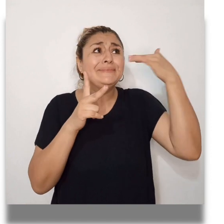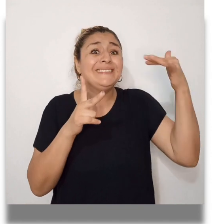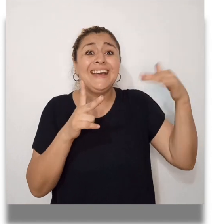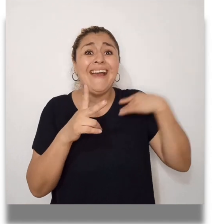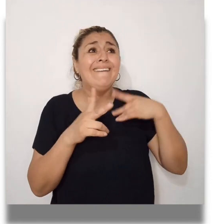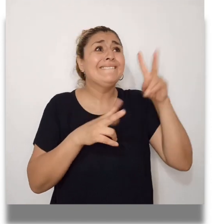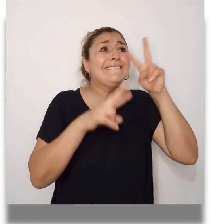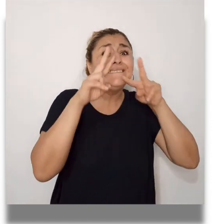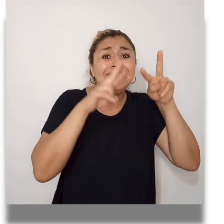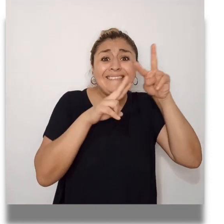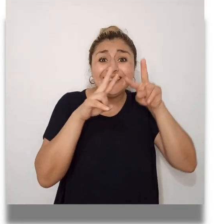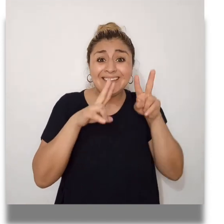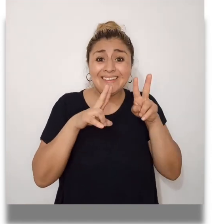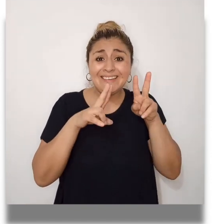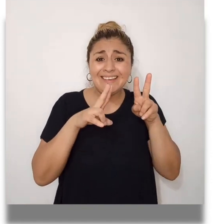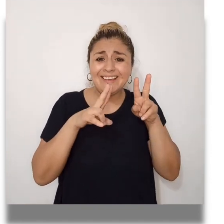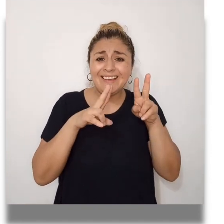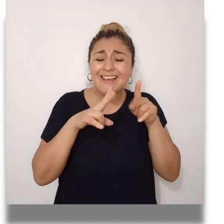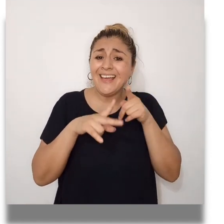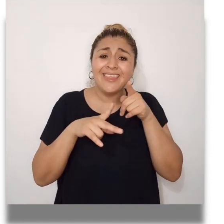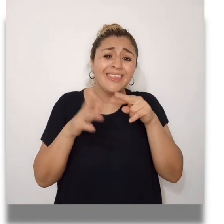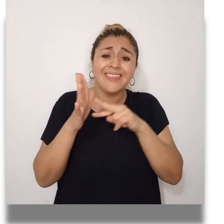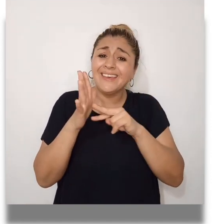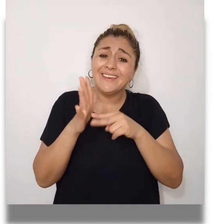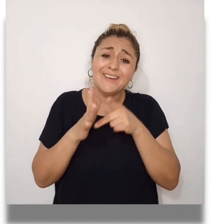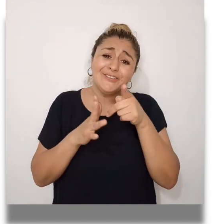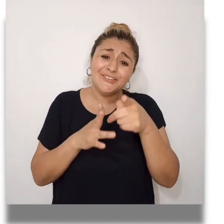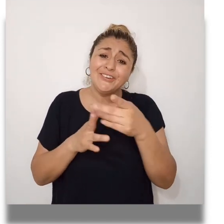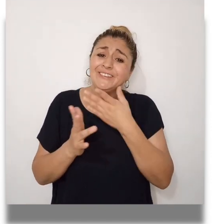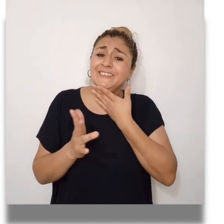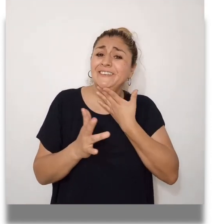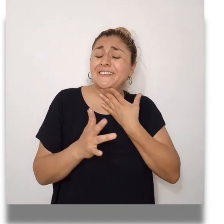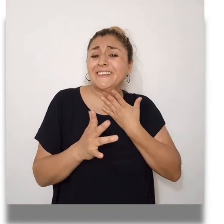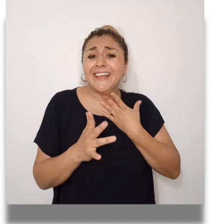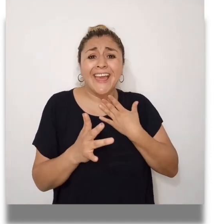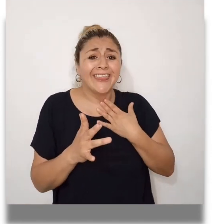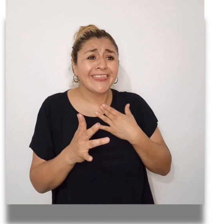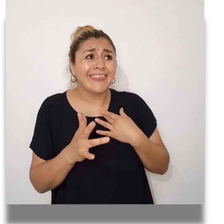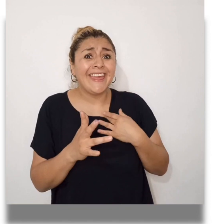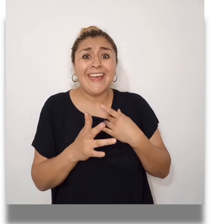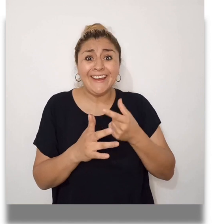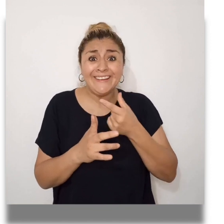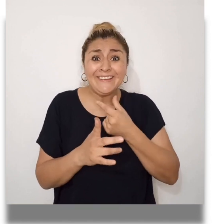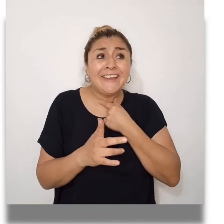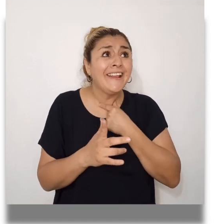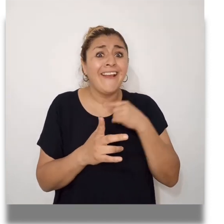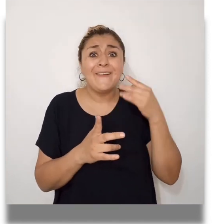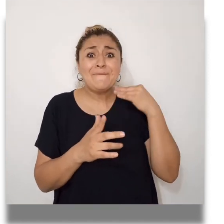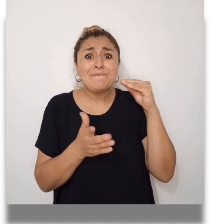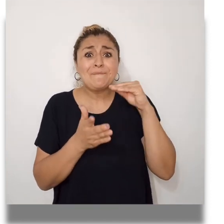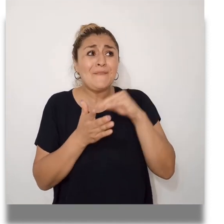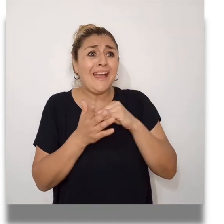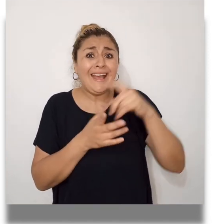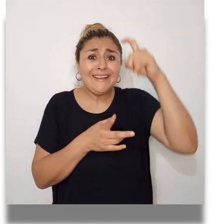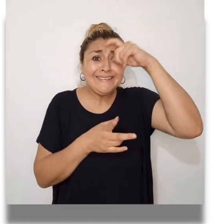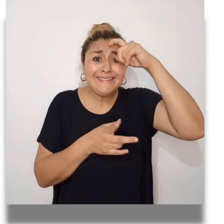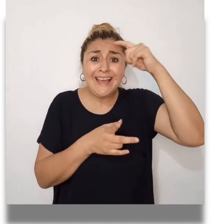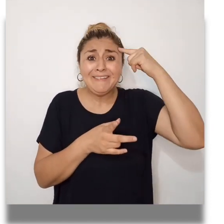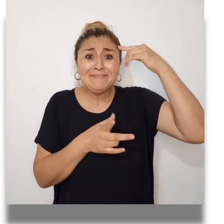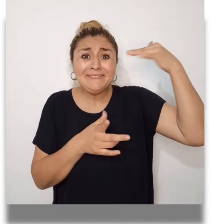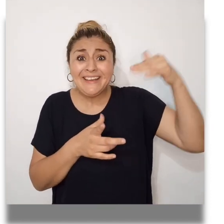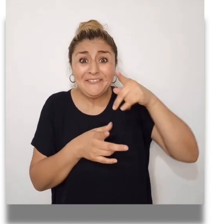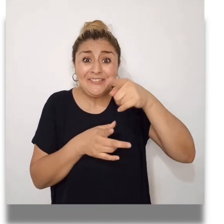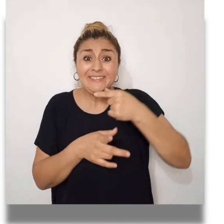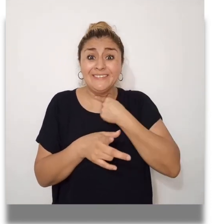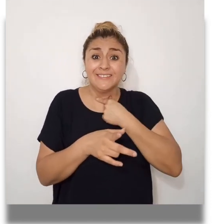Esto quiere decir desear la sabiduría y estar atento. Il faut être prêt à fournir des